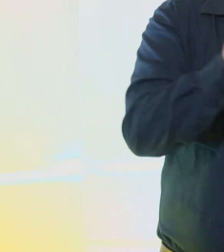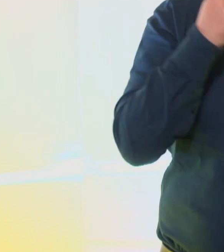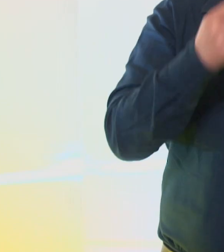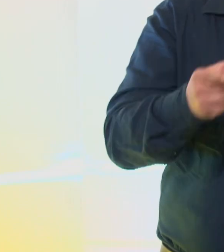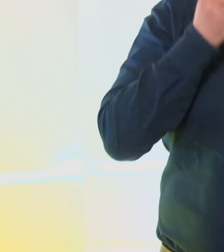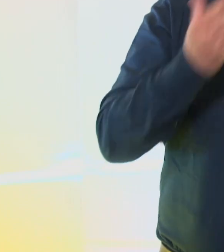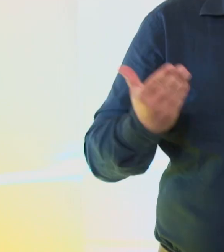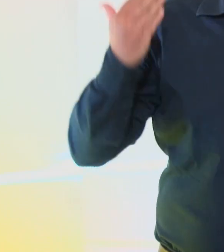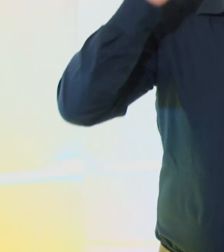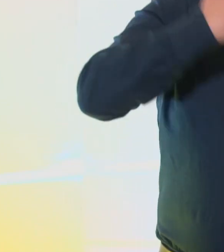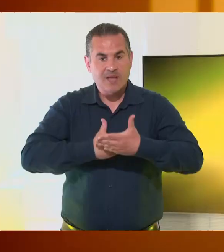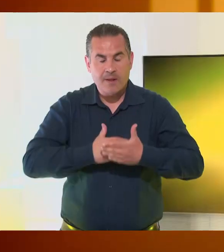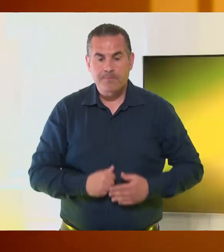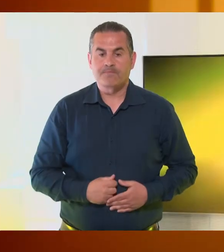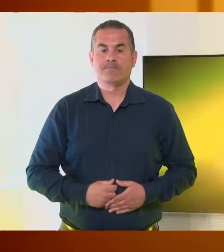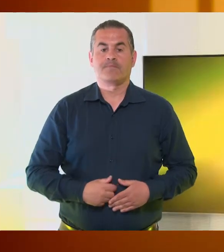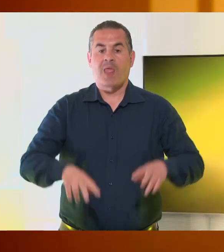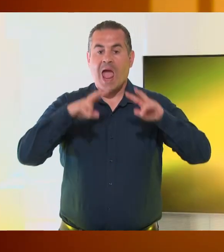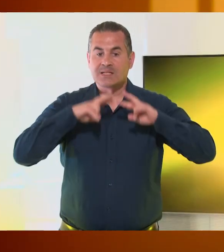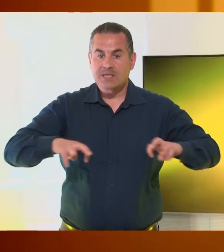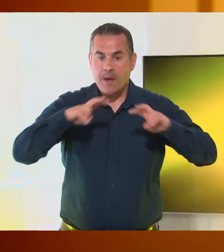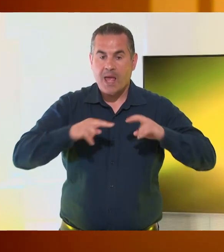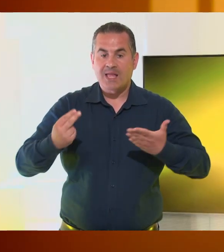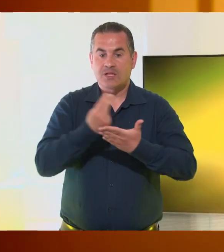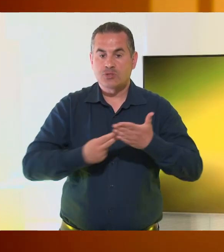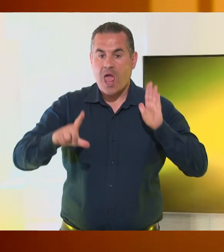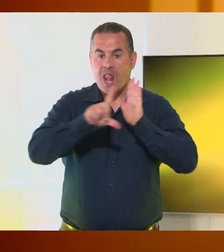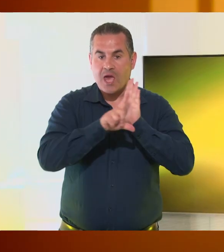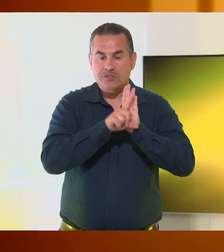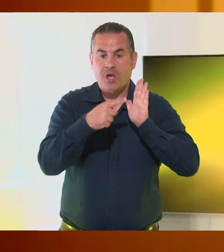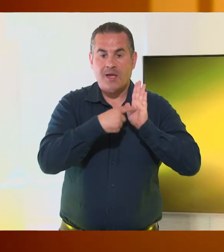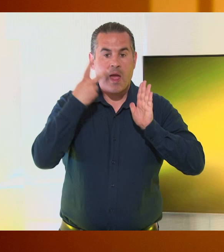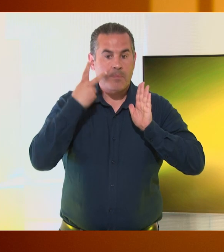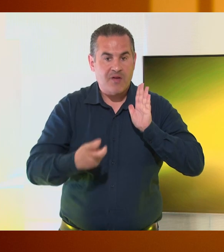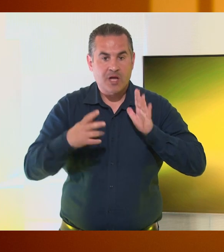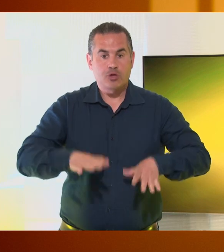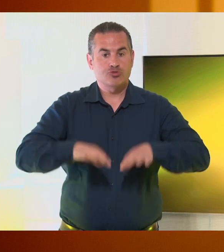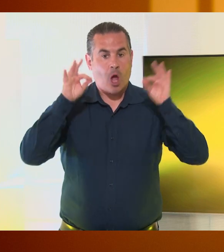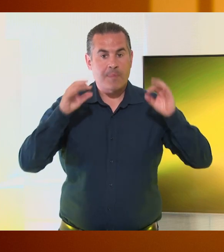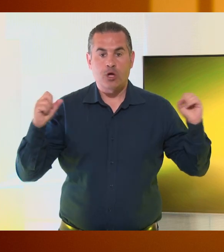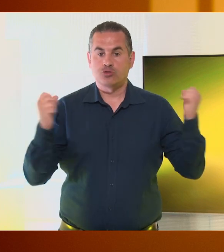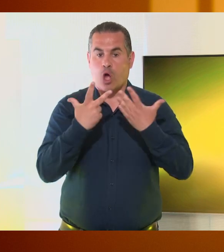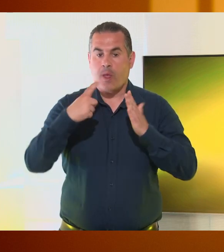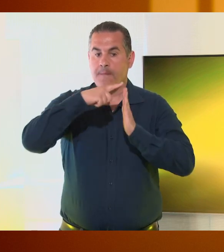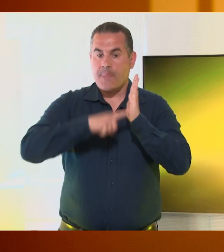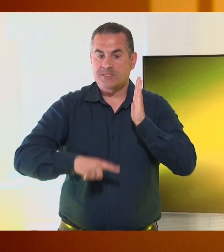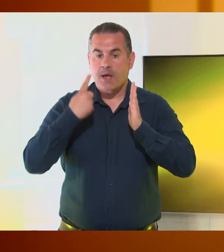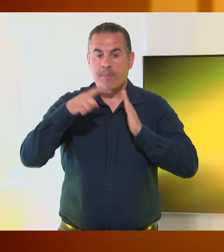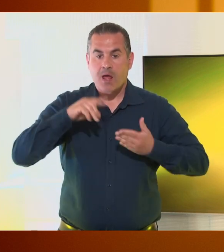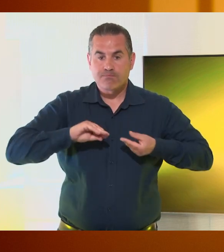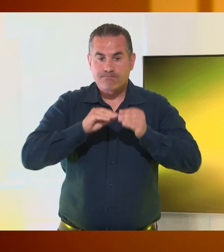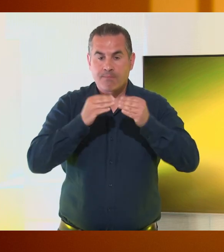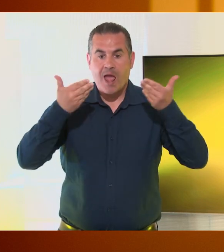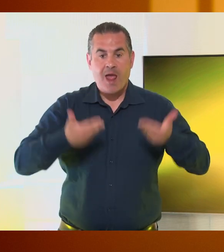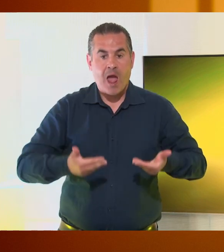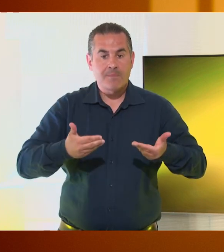Buonasera al TG Lis. L'esame del disegno di legge dell'esecutivo che prevede lo stop di 18 mesi per la realizzazione degli impianti di energia